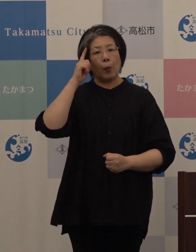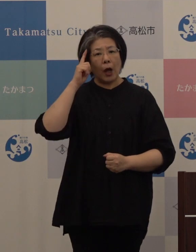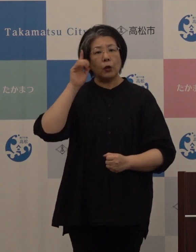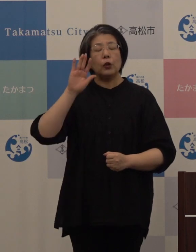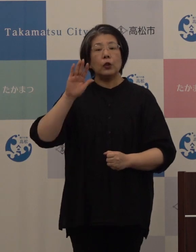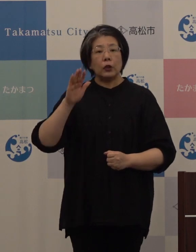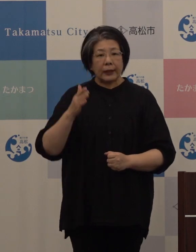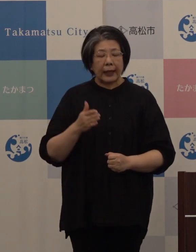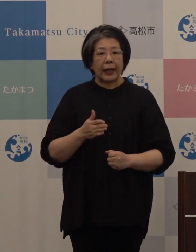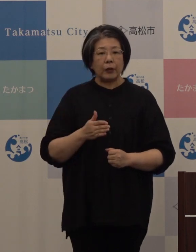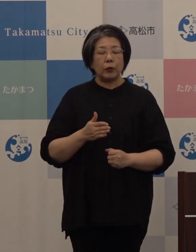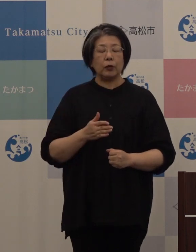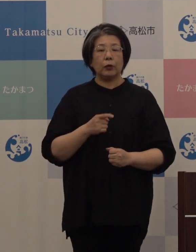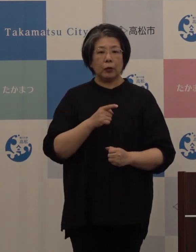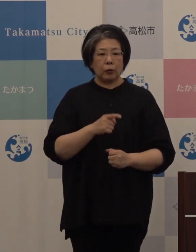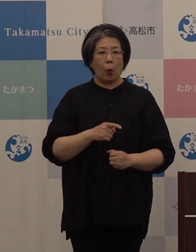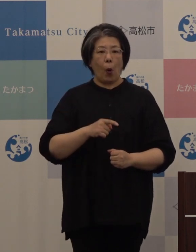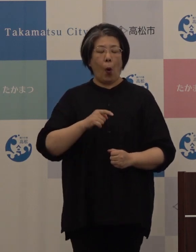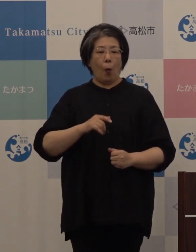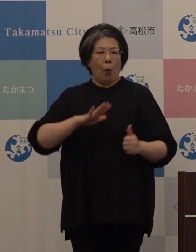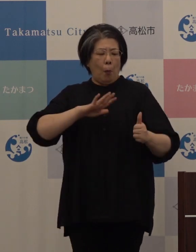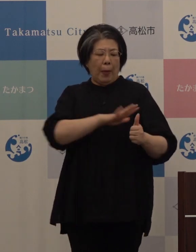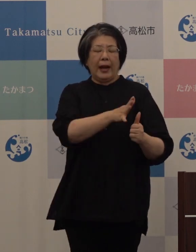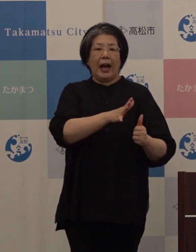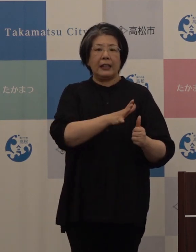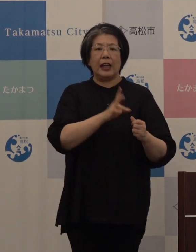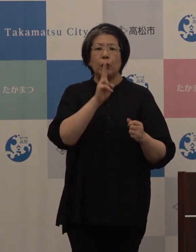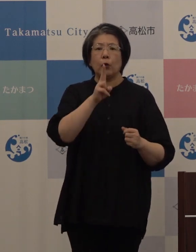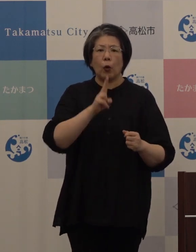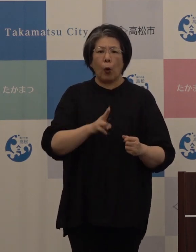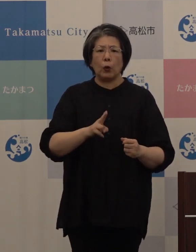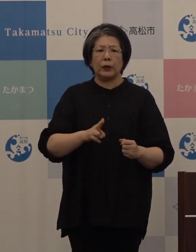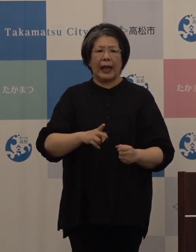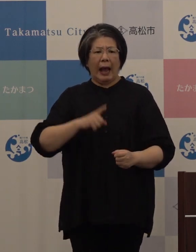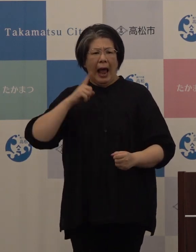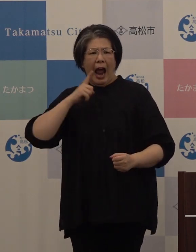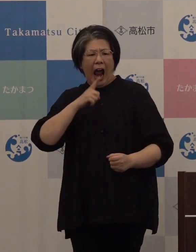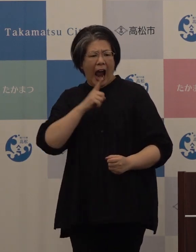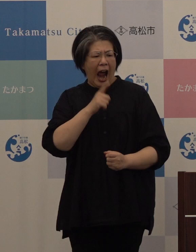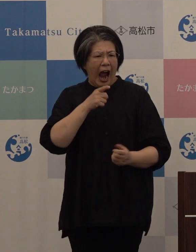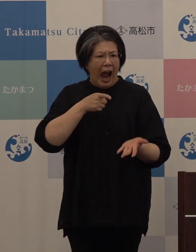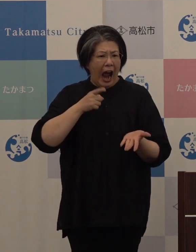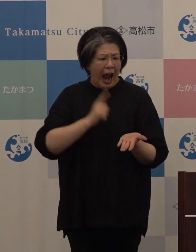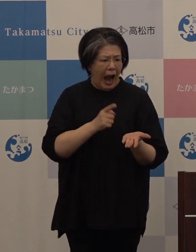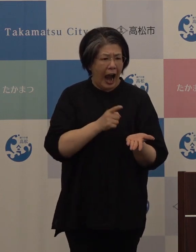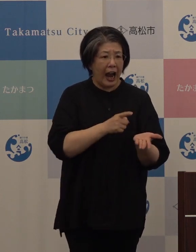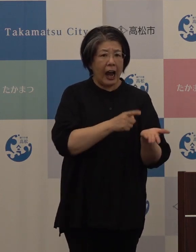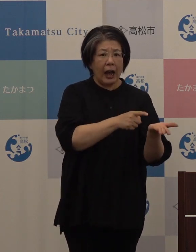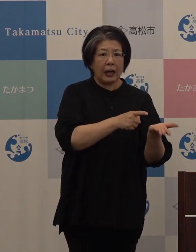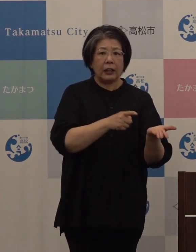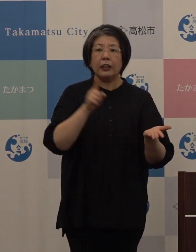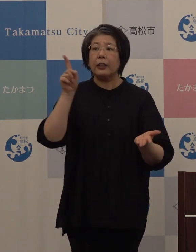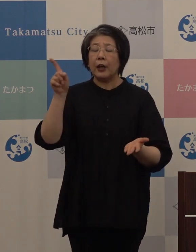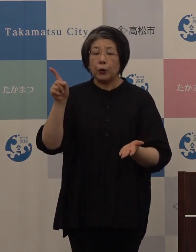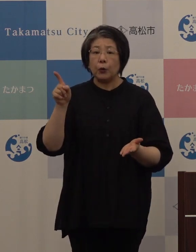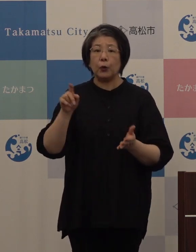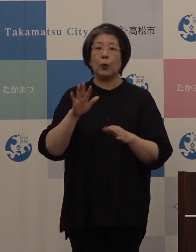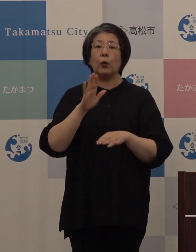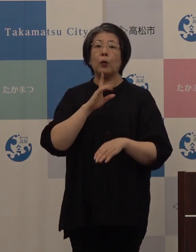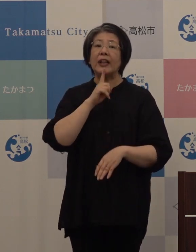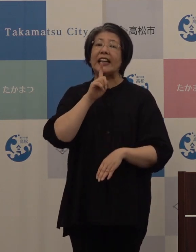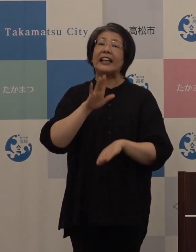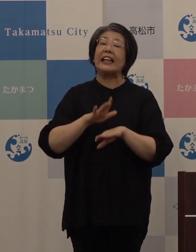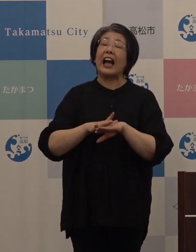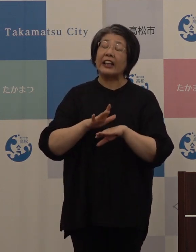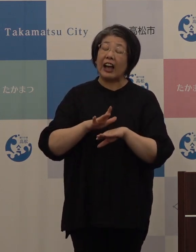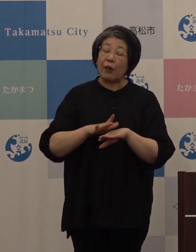なパワーハラスメントだというふうに捉えられるかどうかというのは事実認定の問題かと思っておりますけど、ただ私が聞いている限